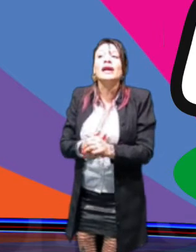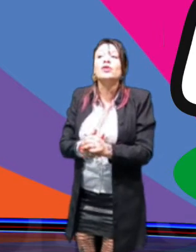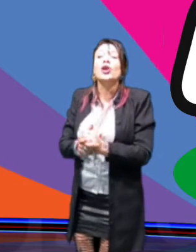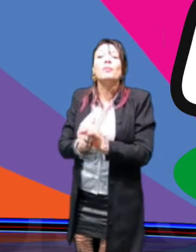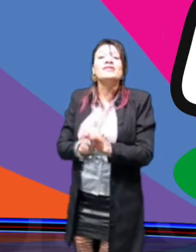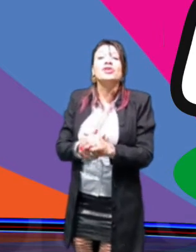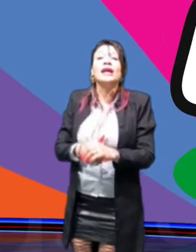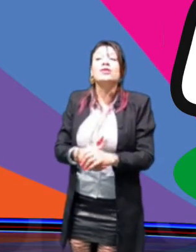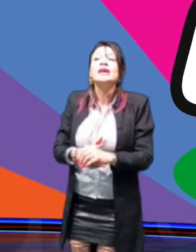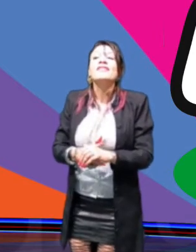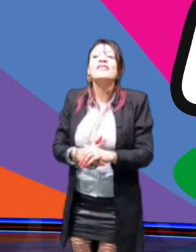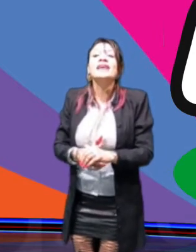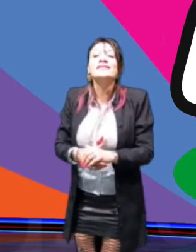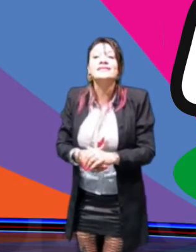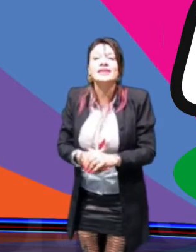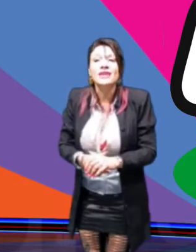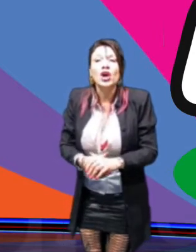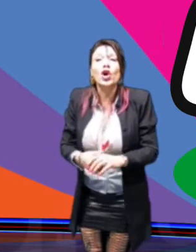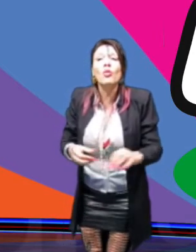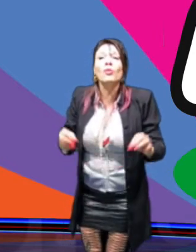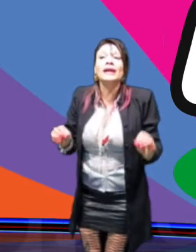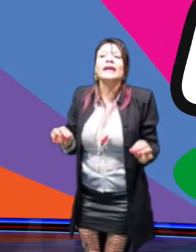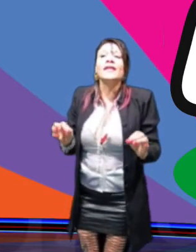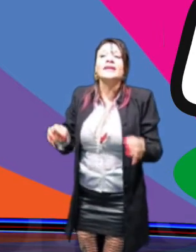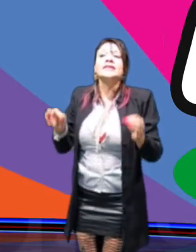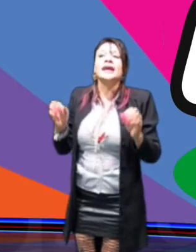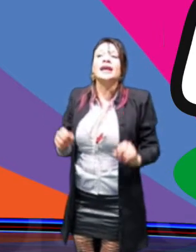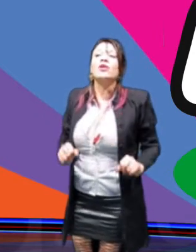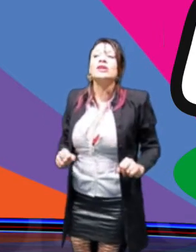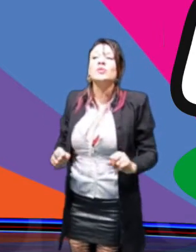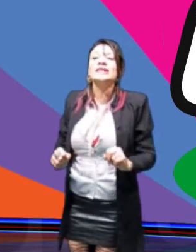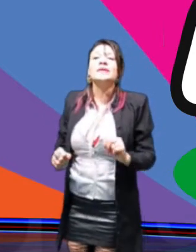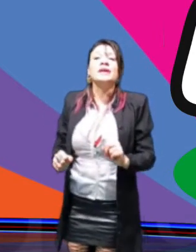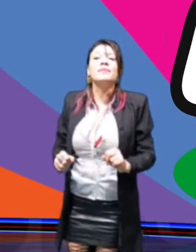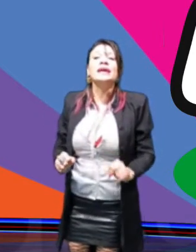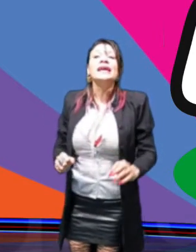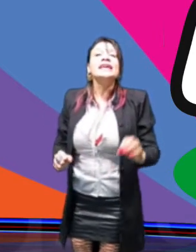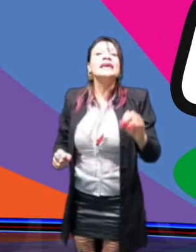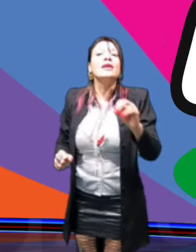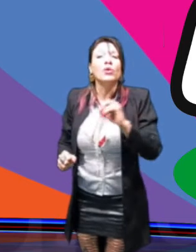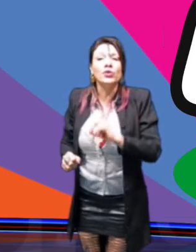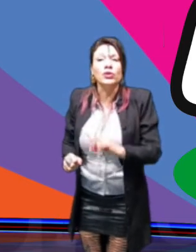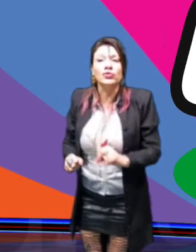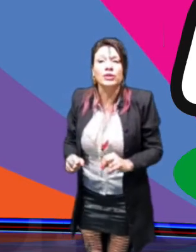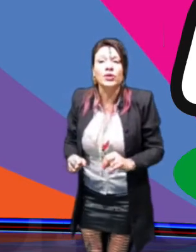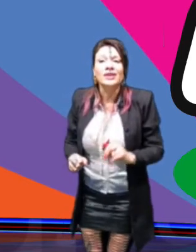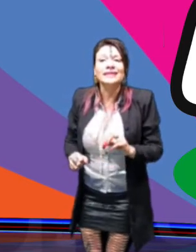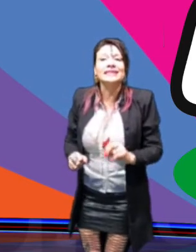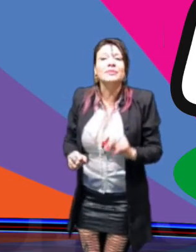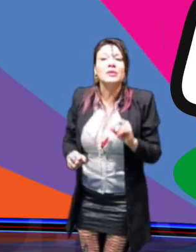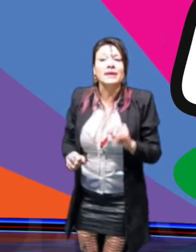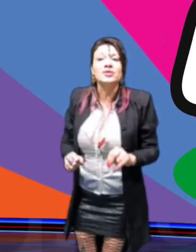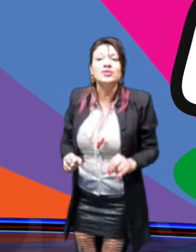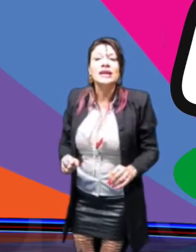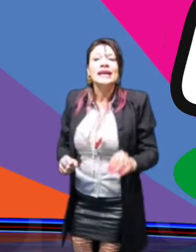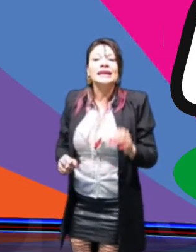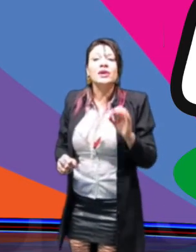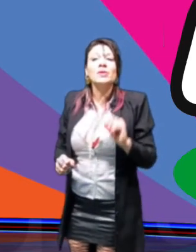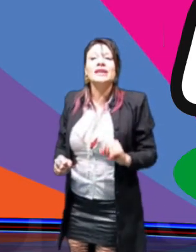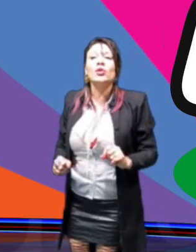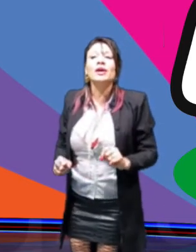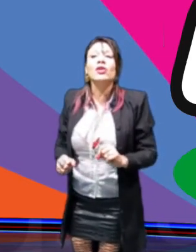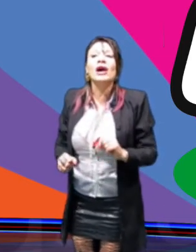y a los pensionados de ANSES. ¿Cómo van a quedar las escalas con la suba de septiembre y el bono inclusivo de 7.000 pesos? Este